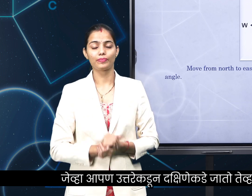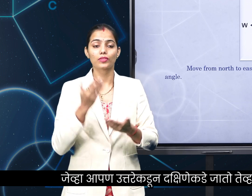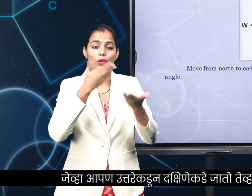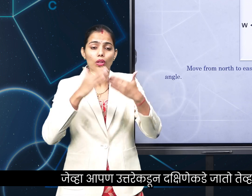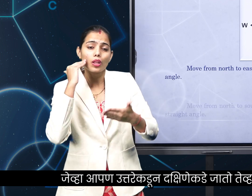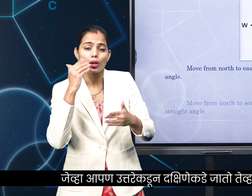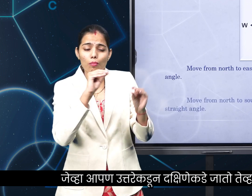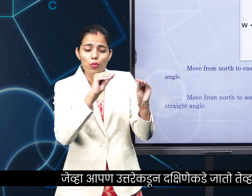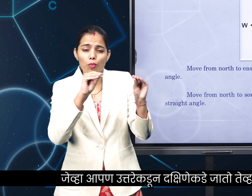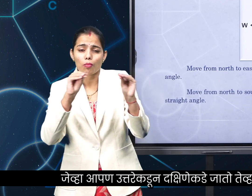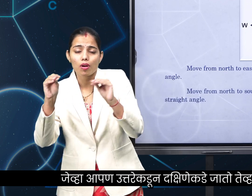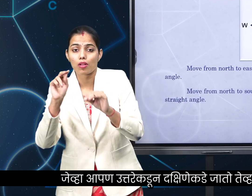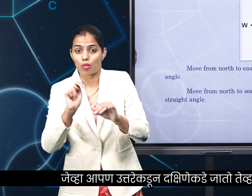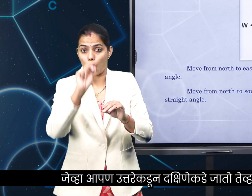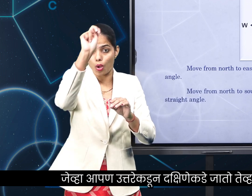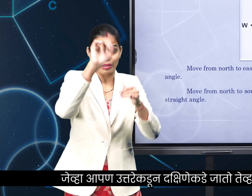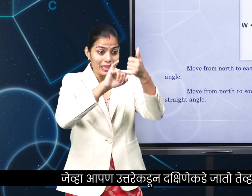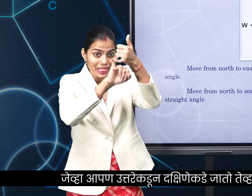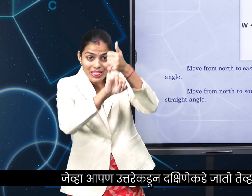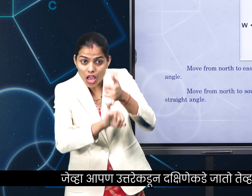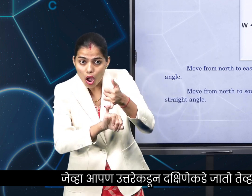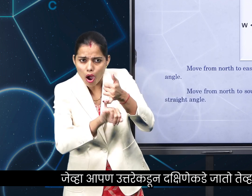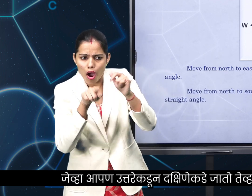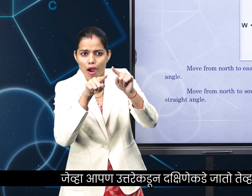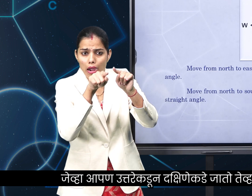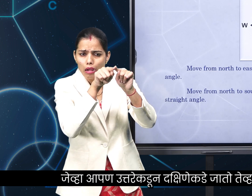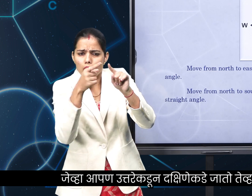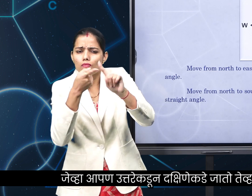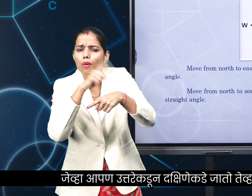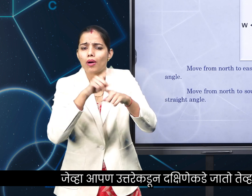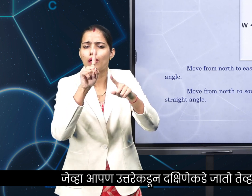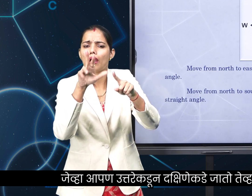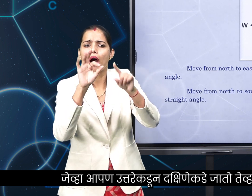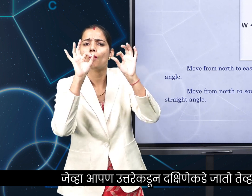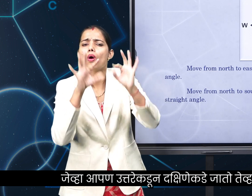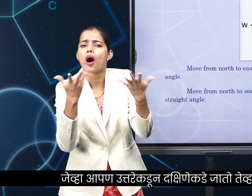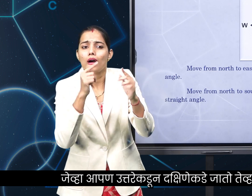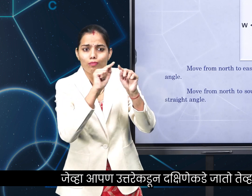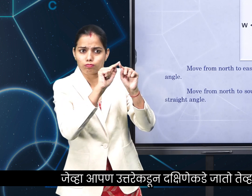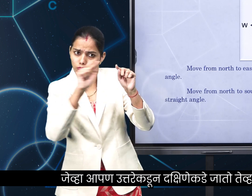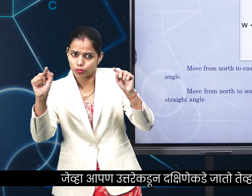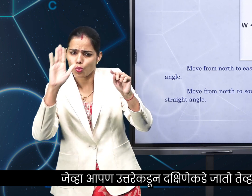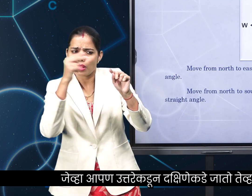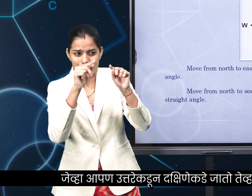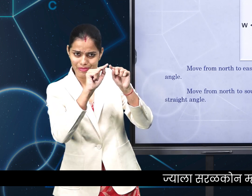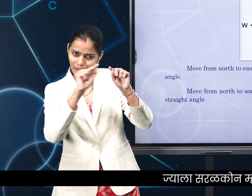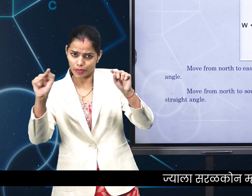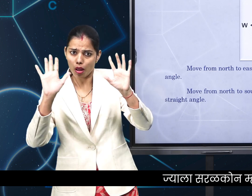जेव्हा आपण उत्तरेकडून दक्षिणेकडे जातो तेव्हा तो 180 डिग्रीचा कोन तयार करतो. त्याला